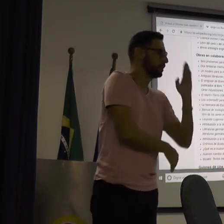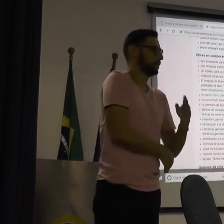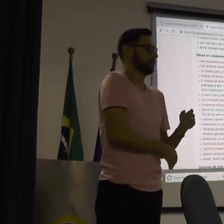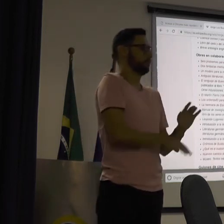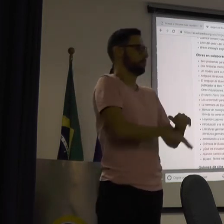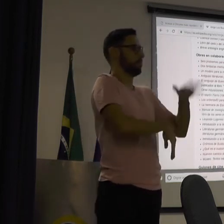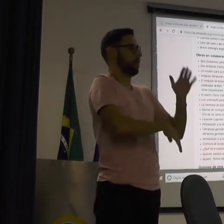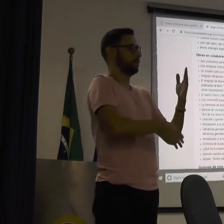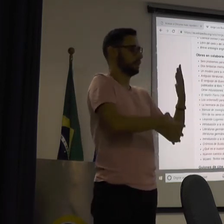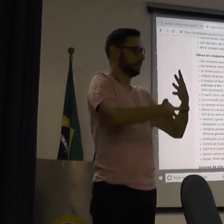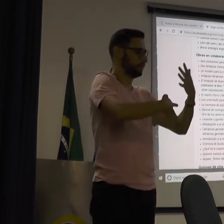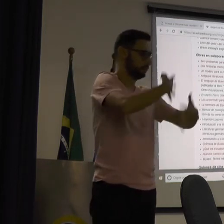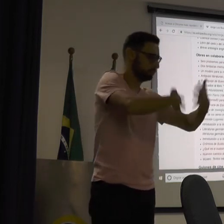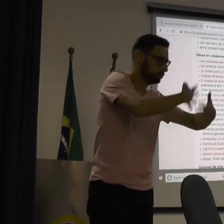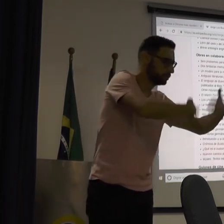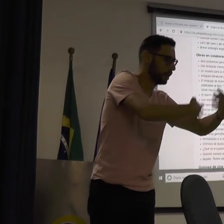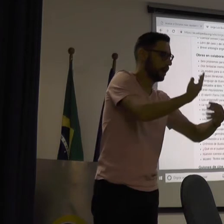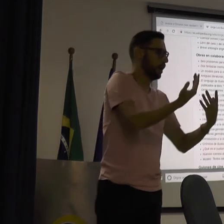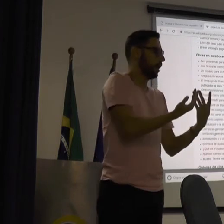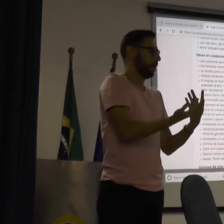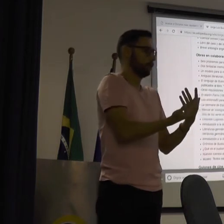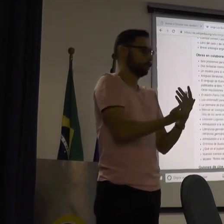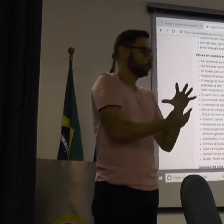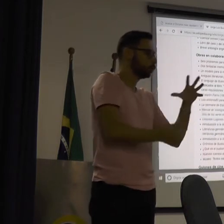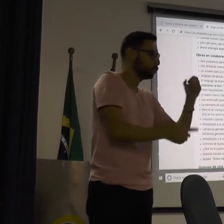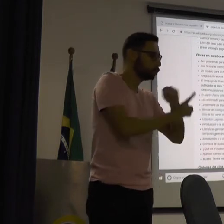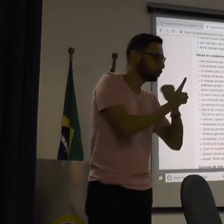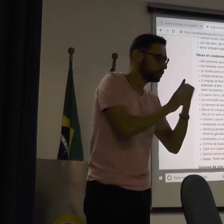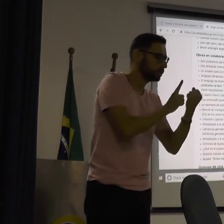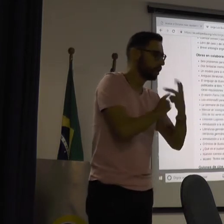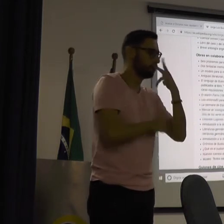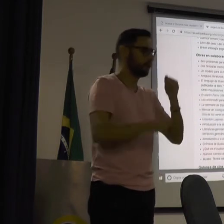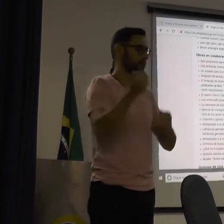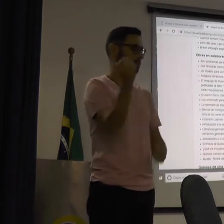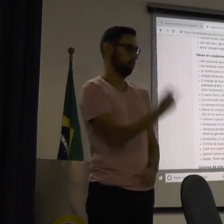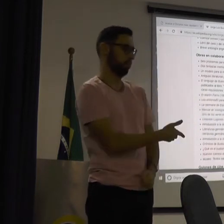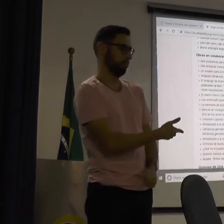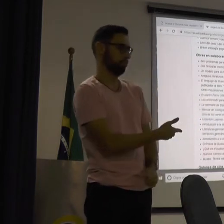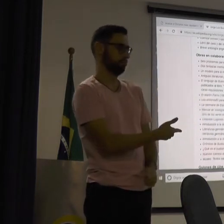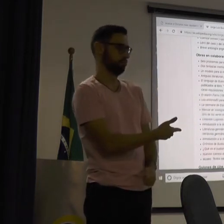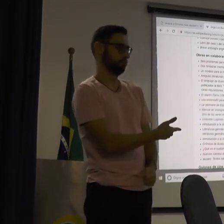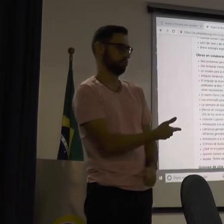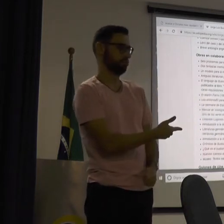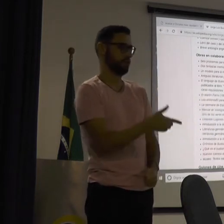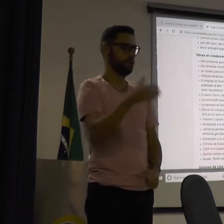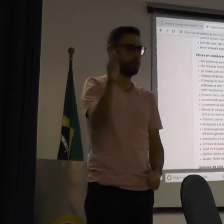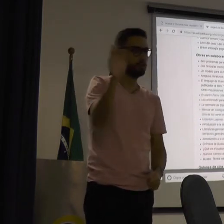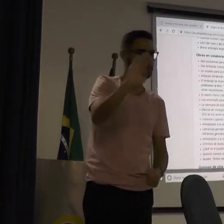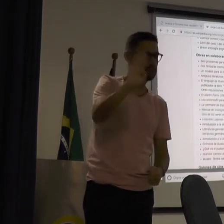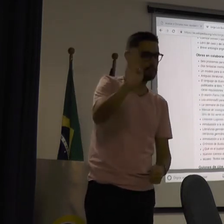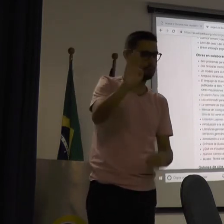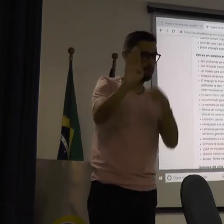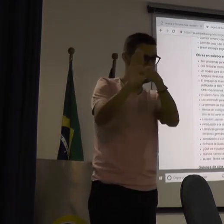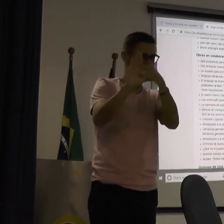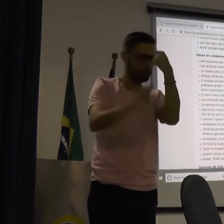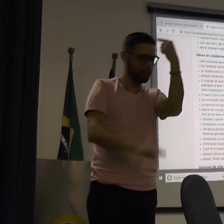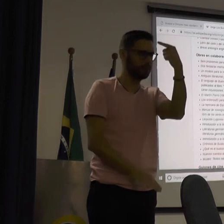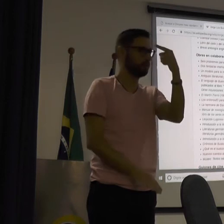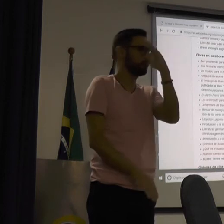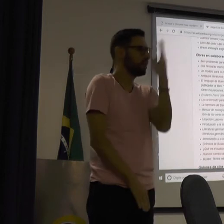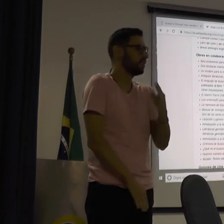ele desconhecia. E o Brasil, na literatura do Borges, aparece como uma terra mestiça,